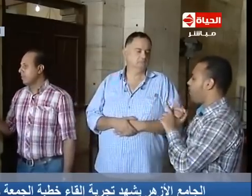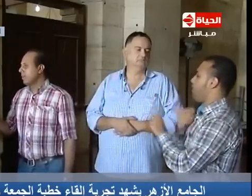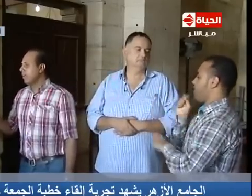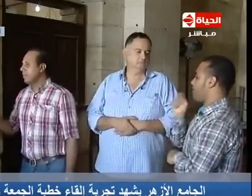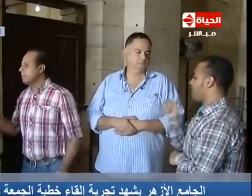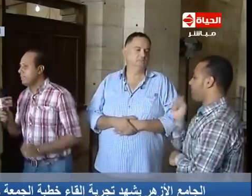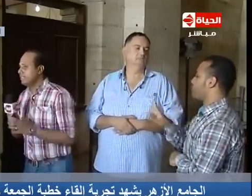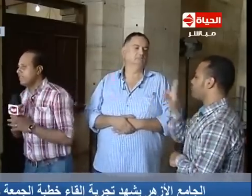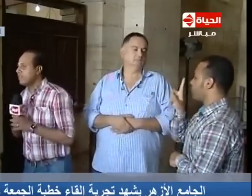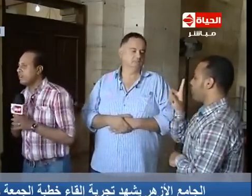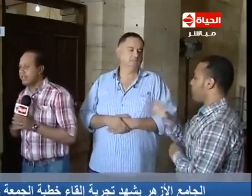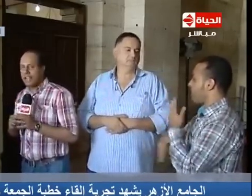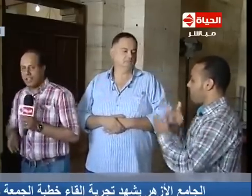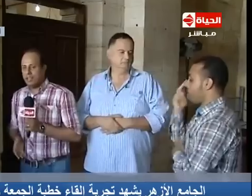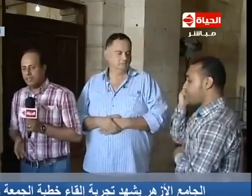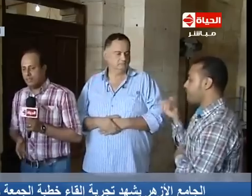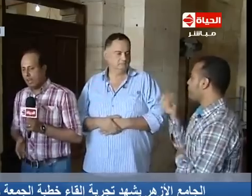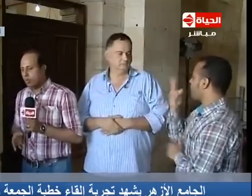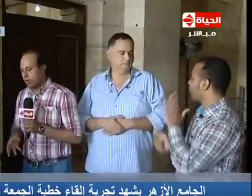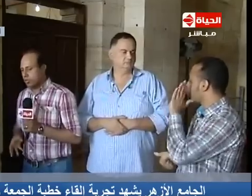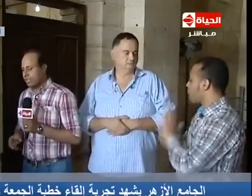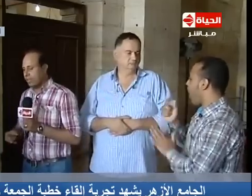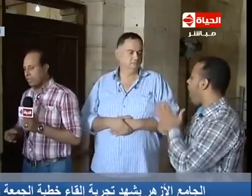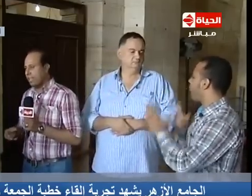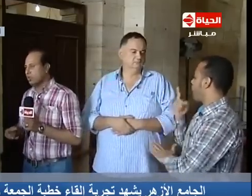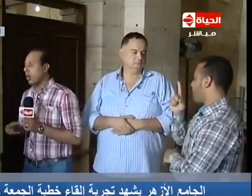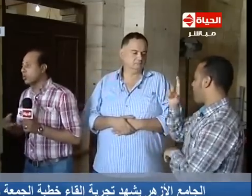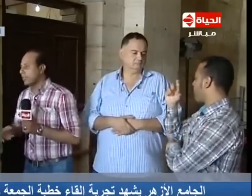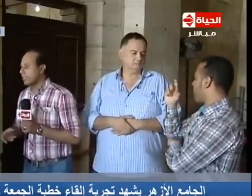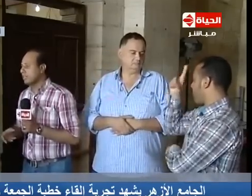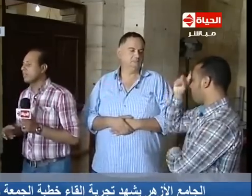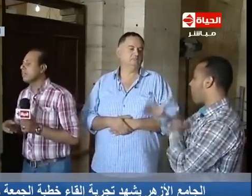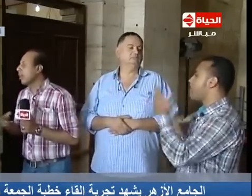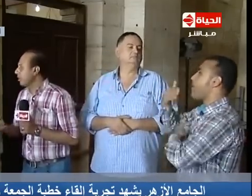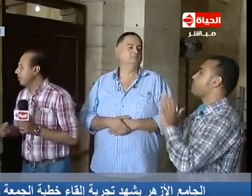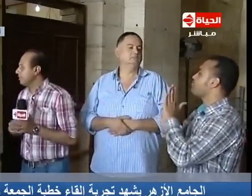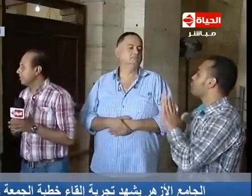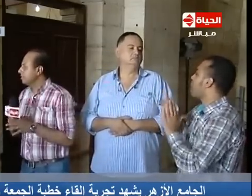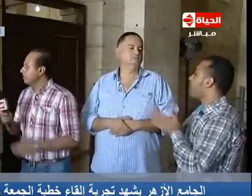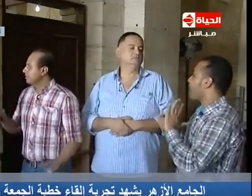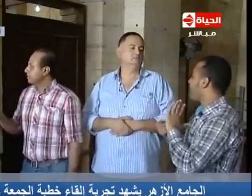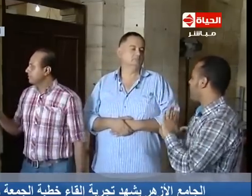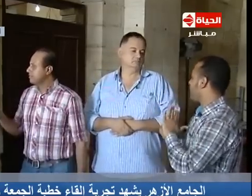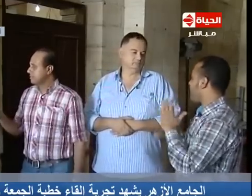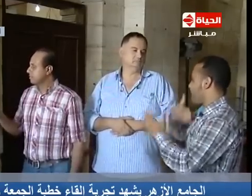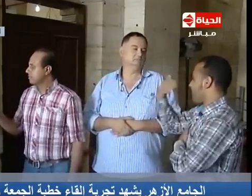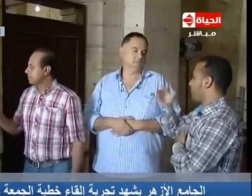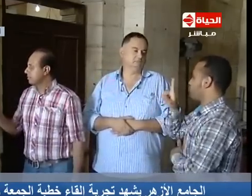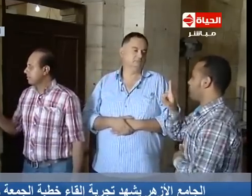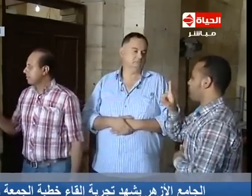الله. تطبيق هذه الفكره ونجاحها في اول مره حدوثها، يعني طموحاتكم بعد كده بتتطلعوا لايه بعد كده؟ الحقيقة عايز أقول لحضرتك بس بداية أنه